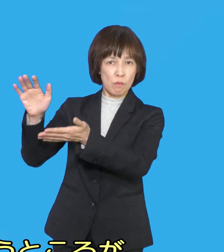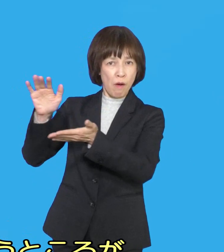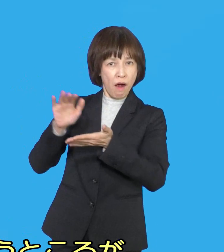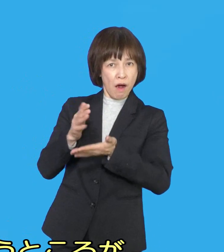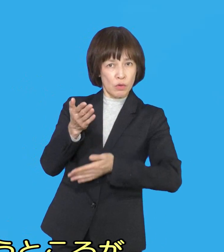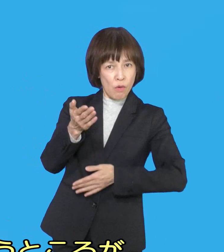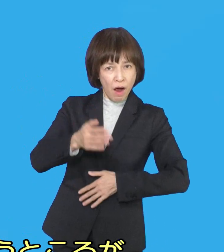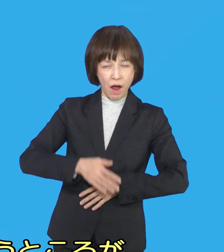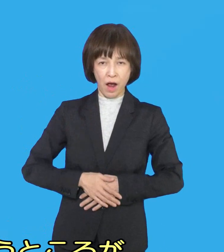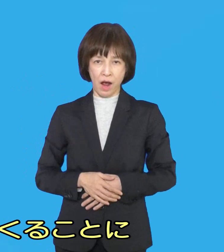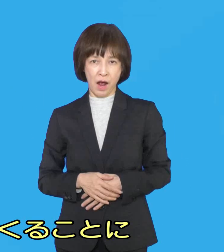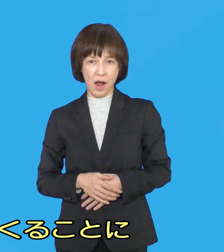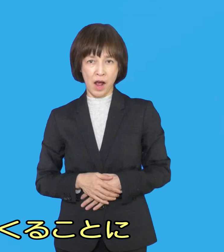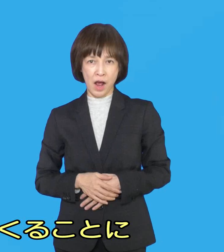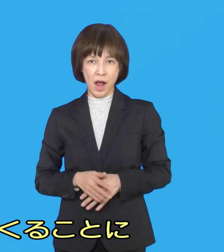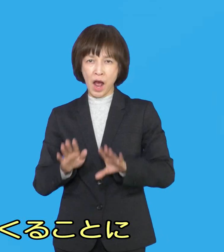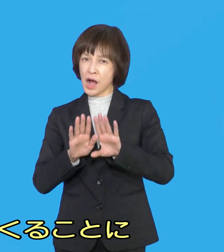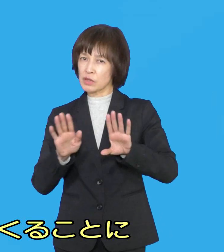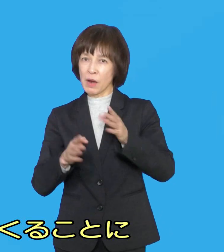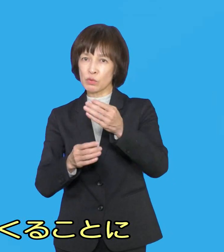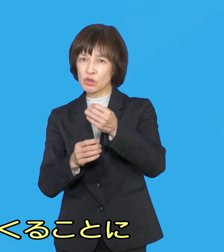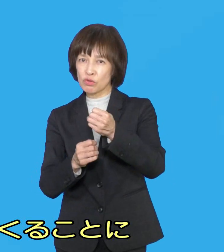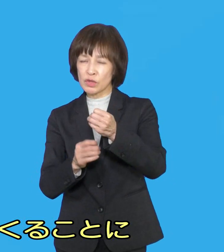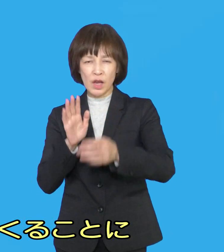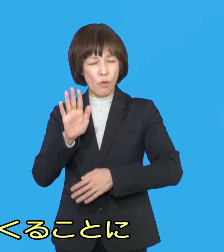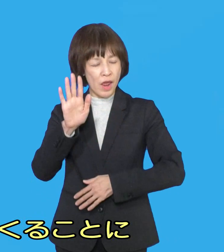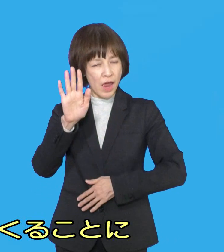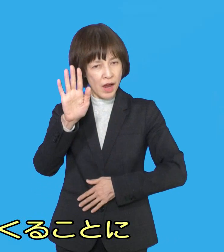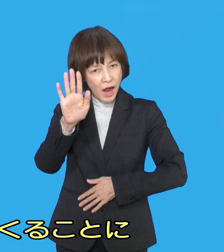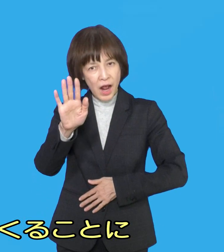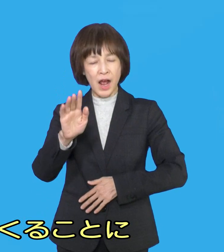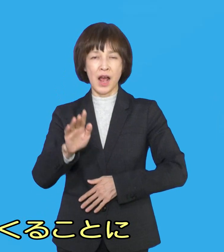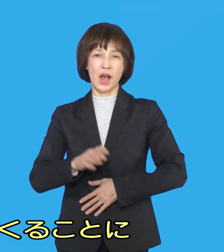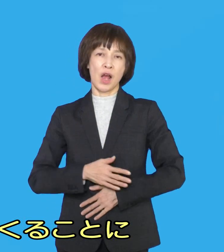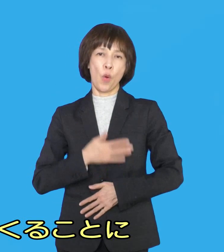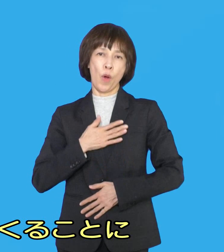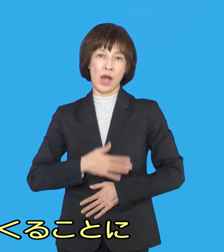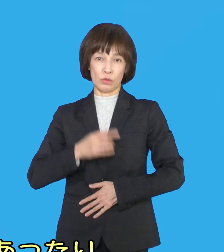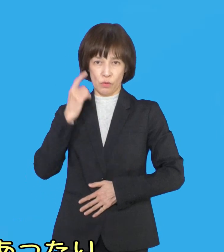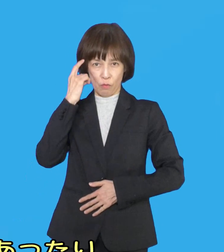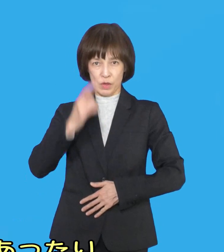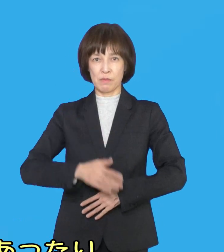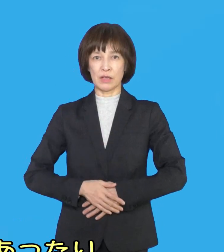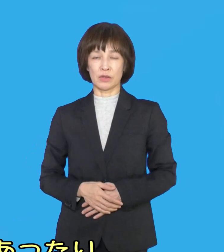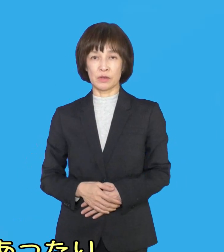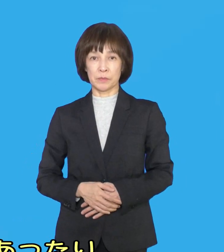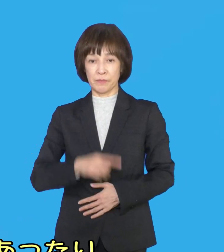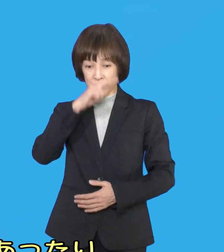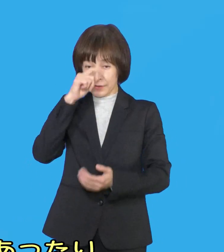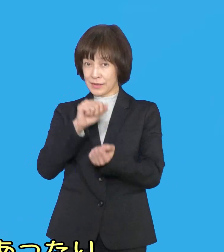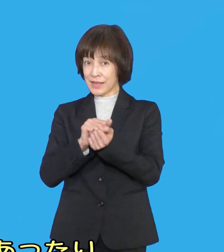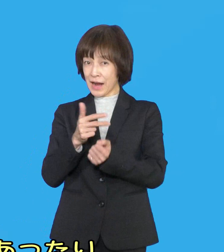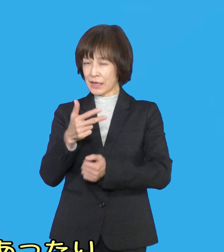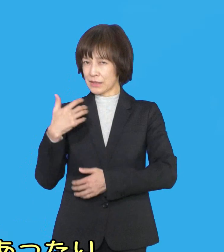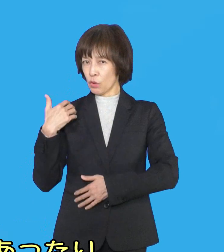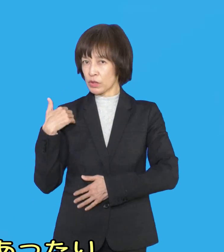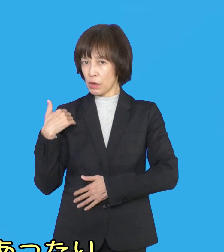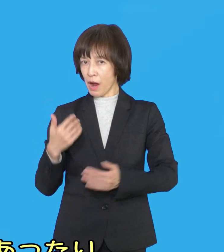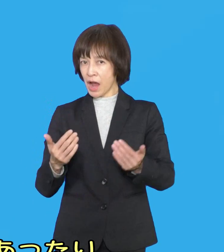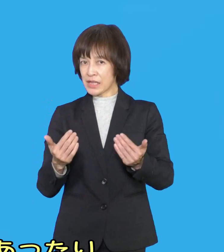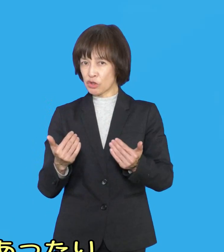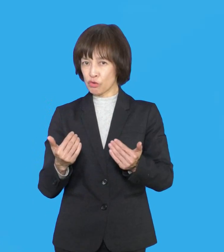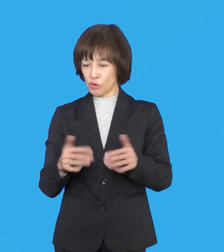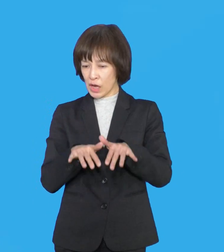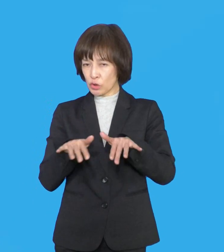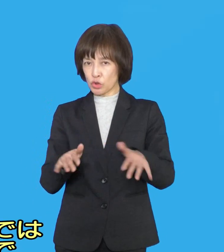つまでにそれを行うのかというところが、これから順次見えてくることになるかと思います。ですから堺市としては必要な組織